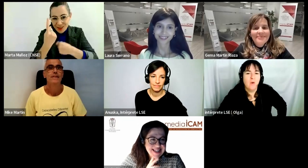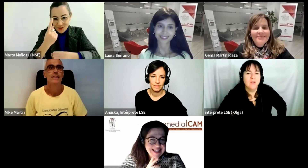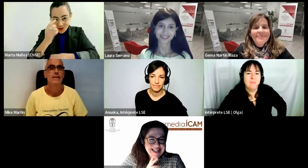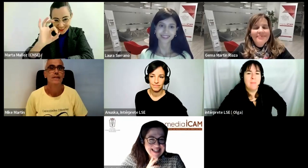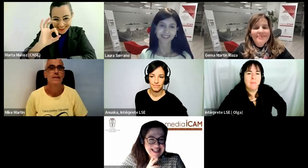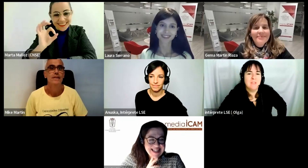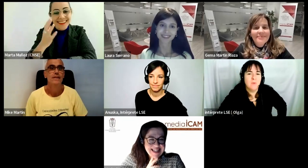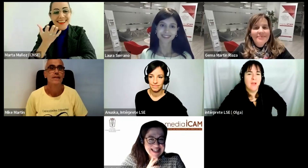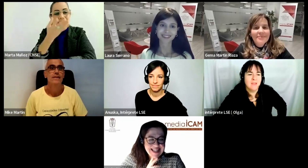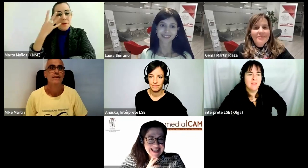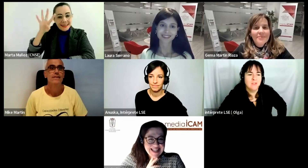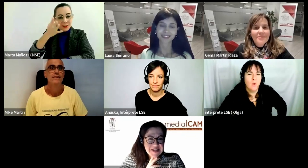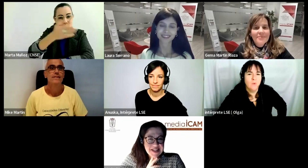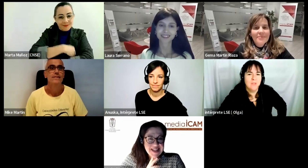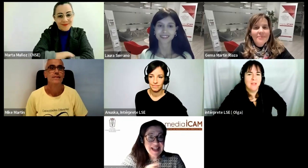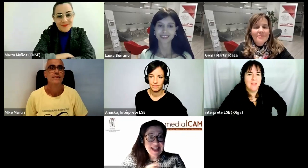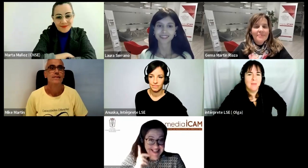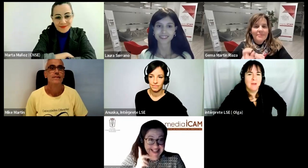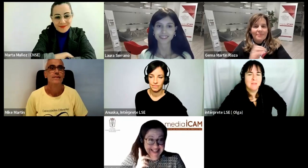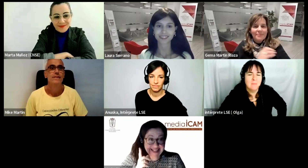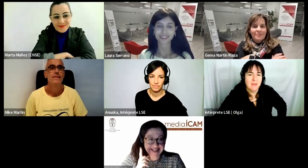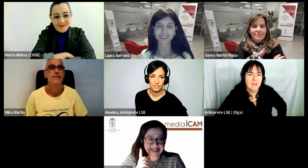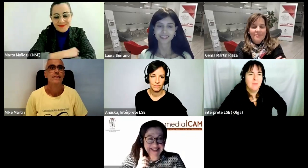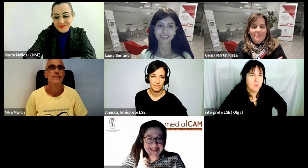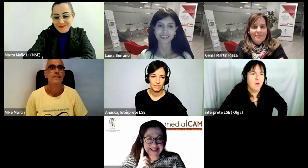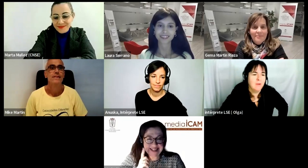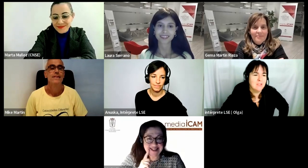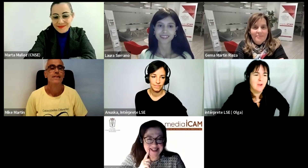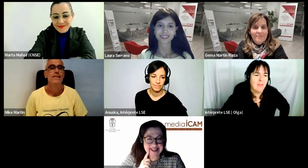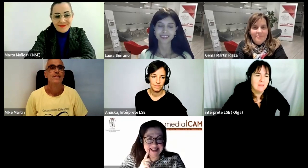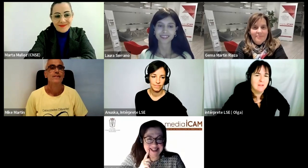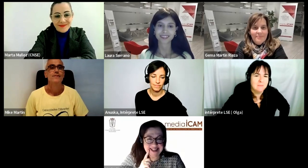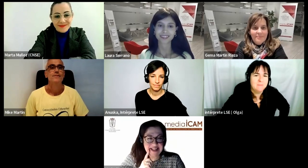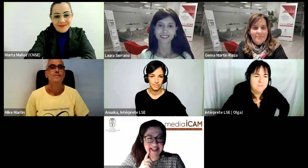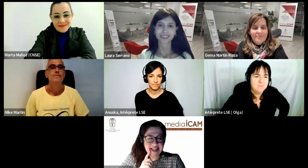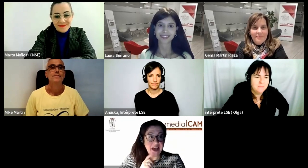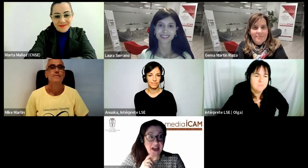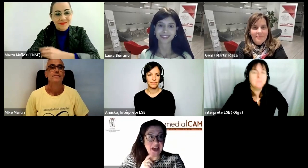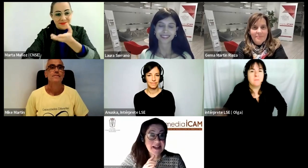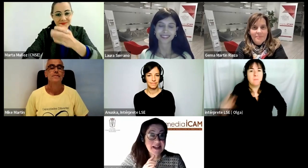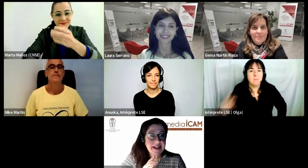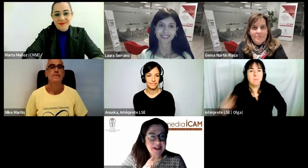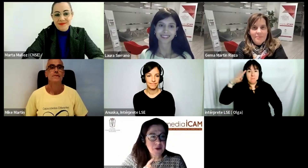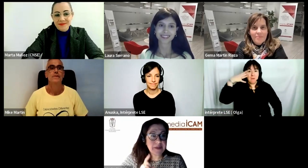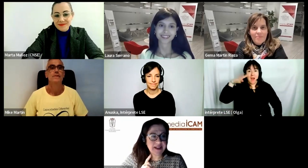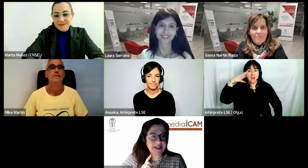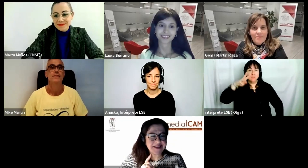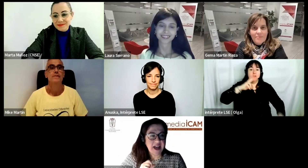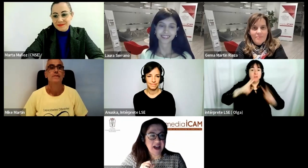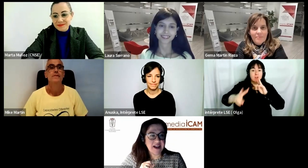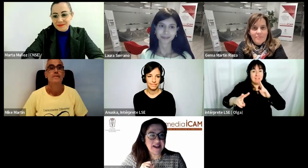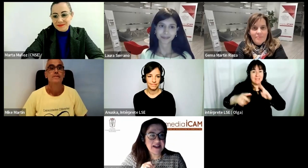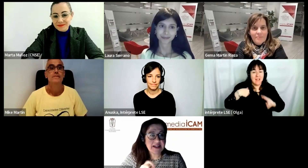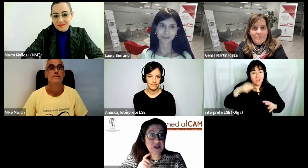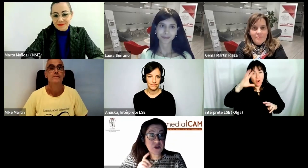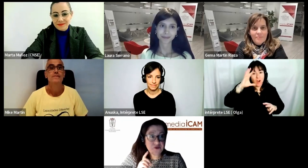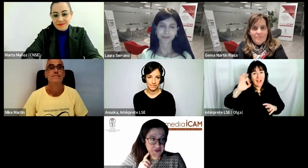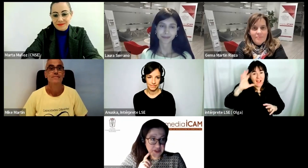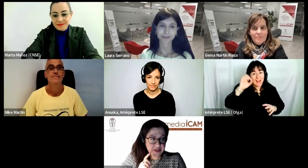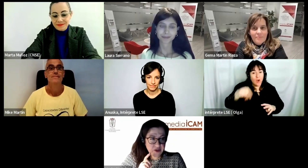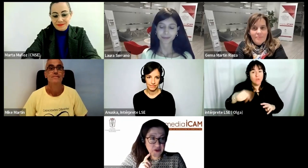Sí, luego si me permitís voy a añadir yo un detalle más, Marta, pero Marisol, adelante. Sí, es que creo, Mike, que